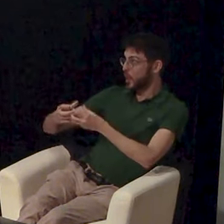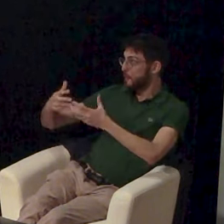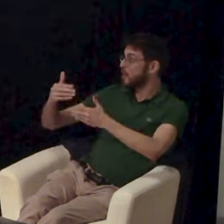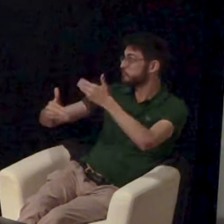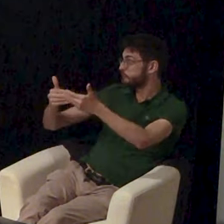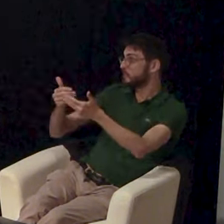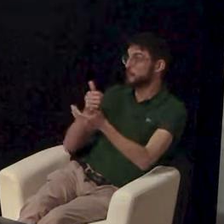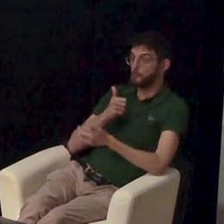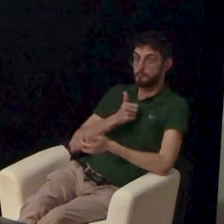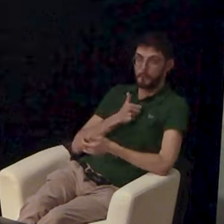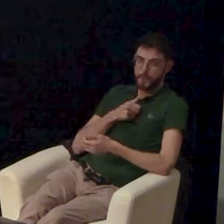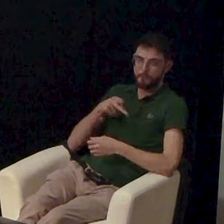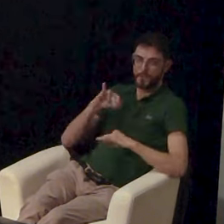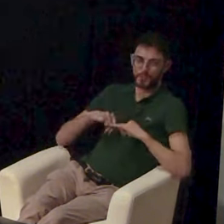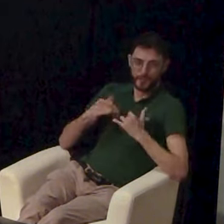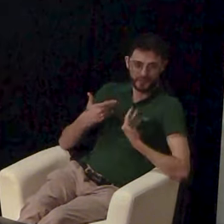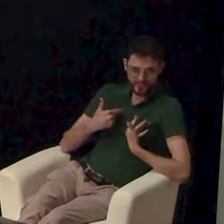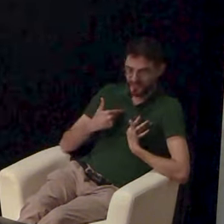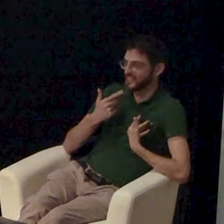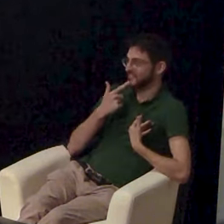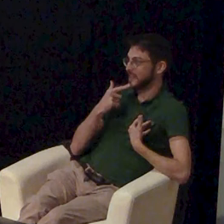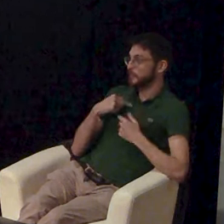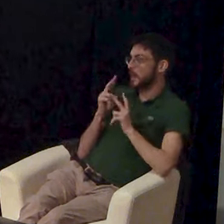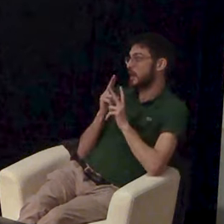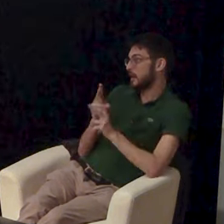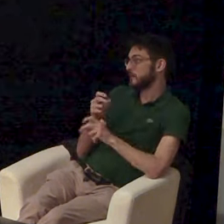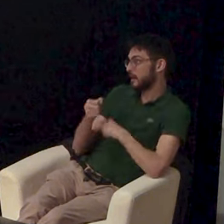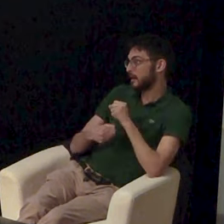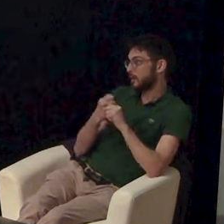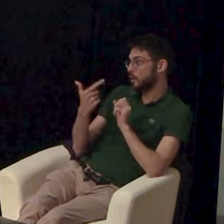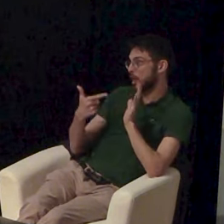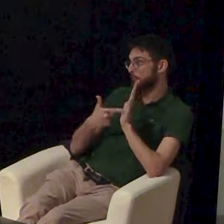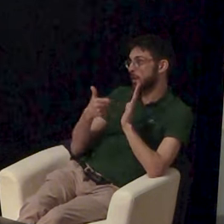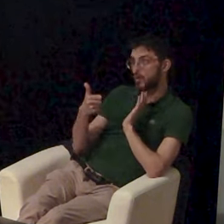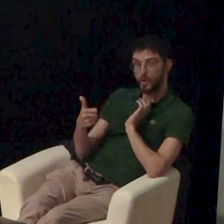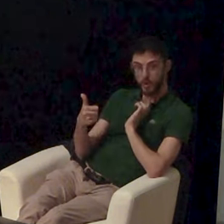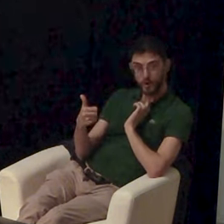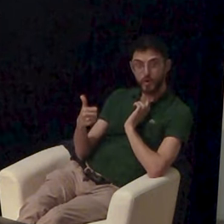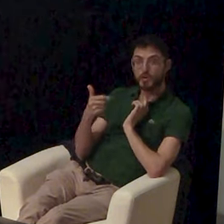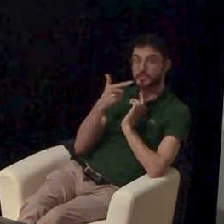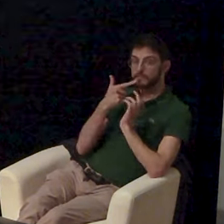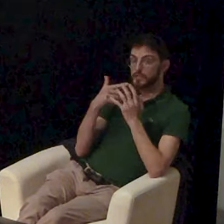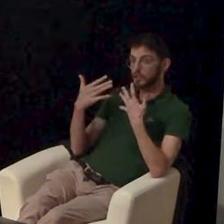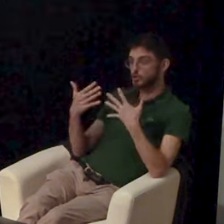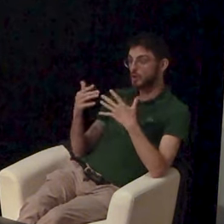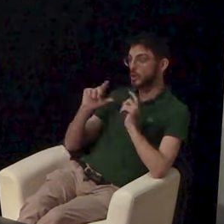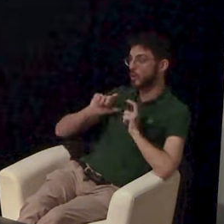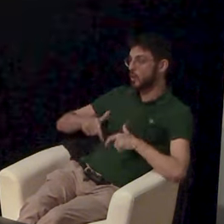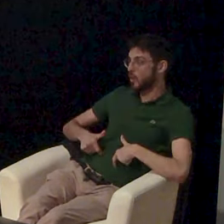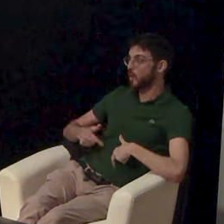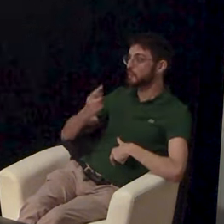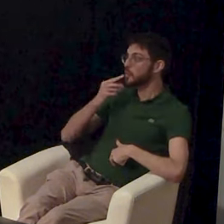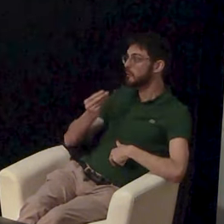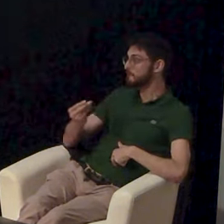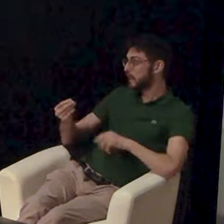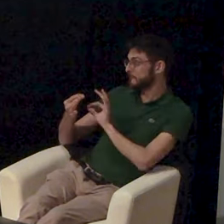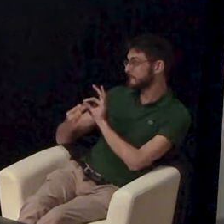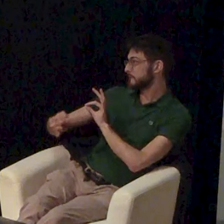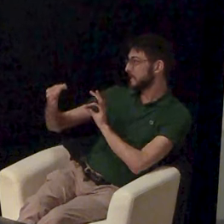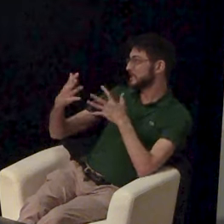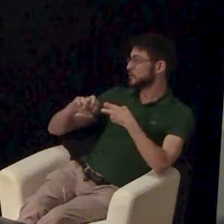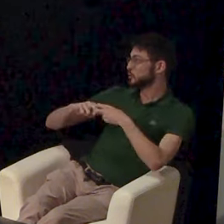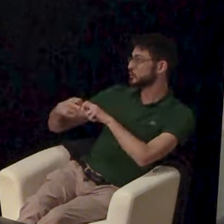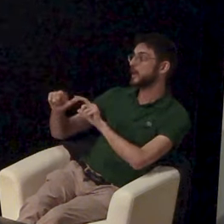pour créer une filière bilingue. Je suis issue de cette filière bilingue, d'ailleurs. Et en 2001,